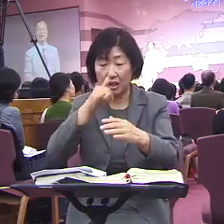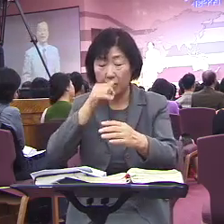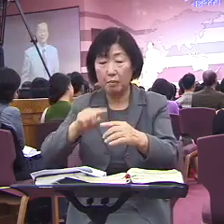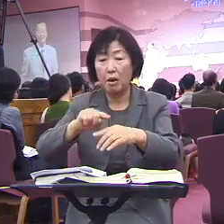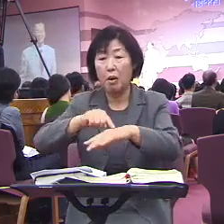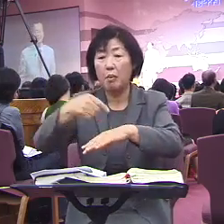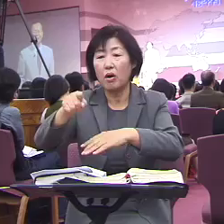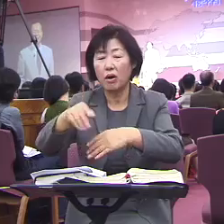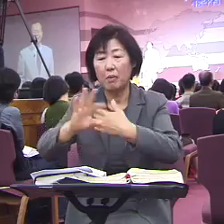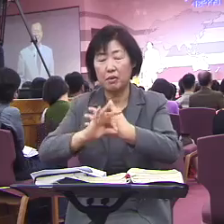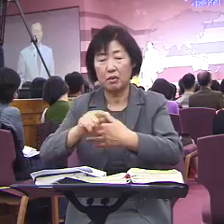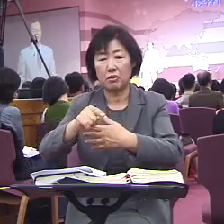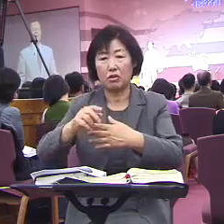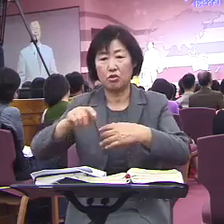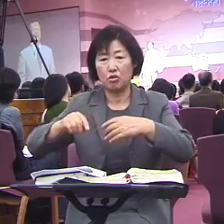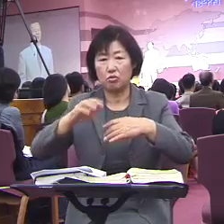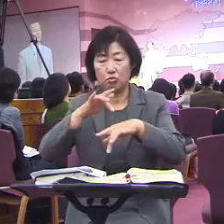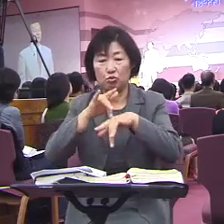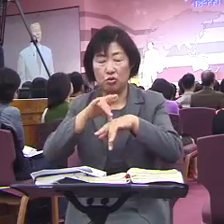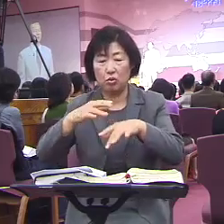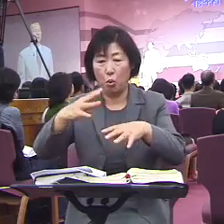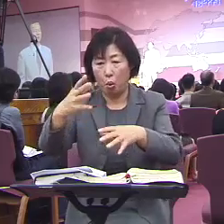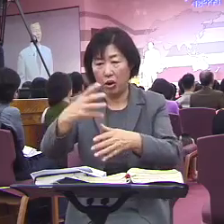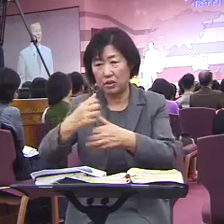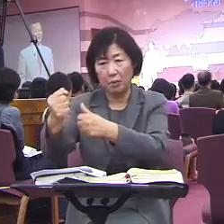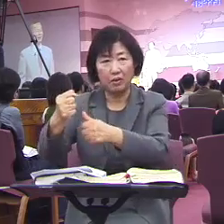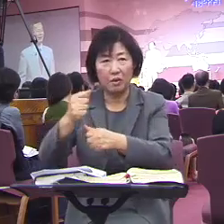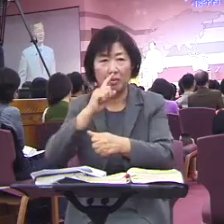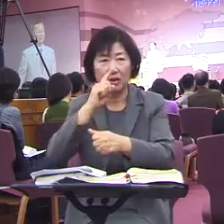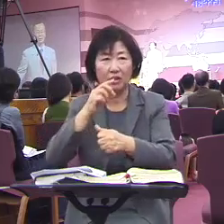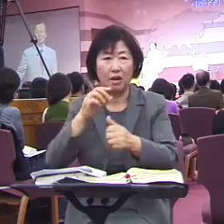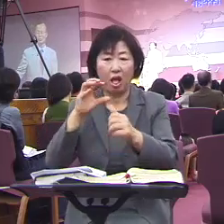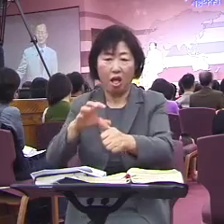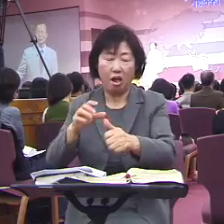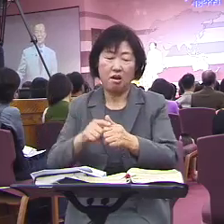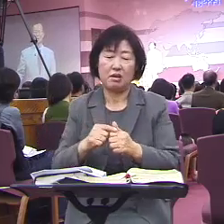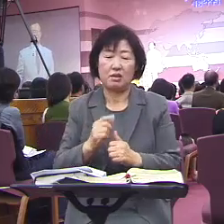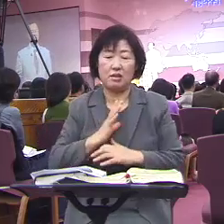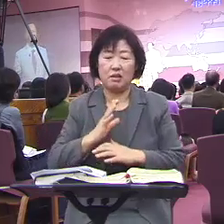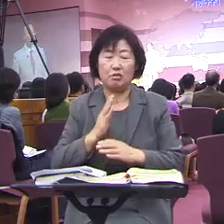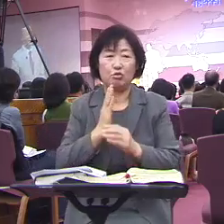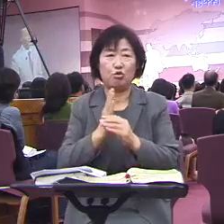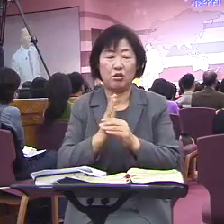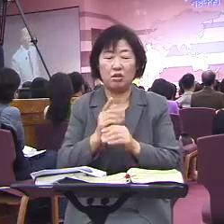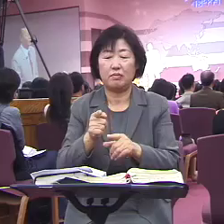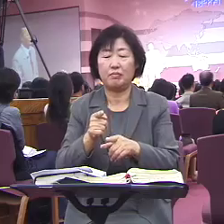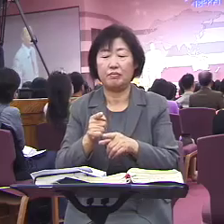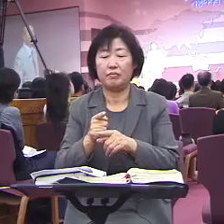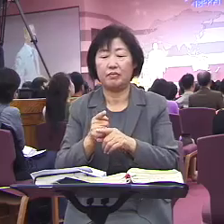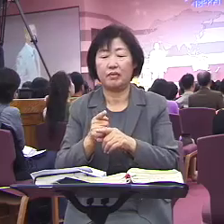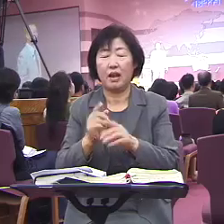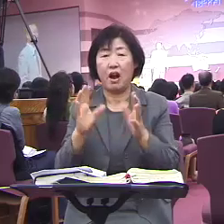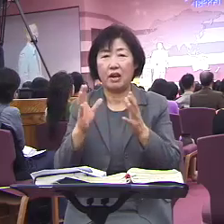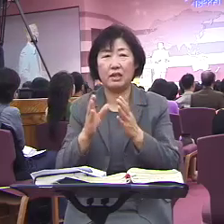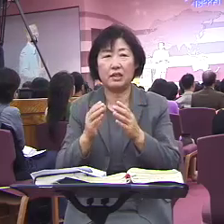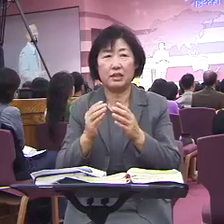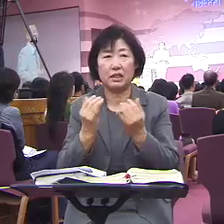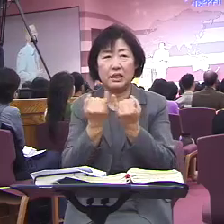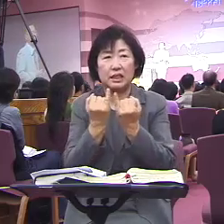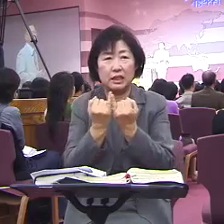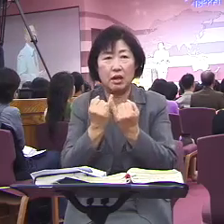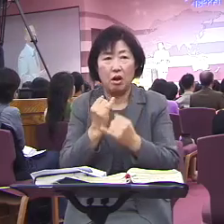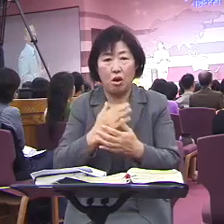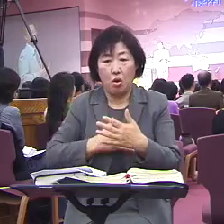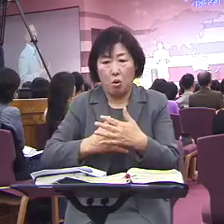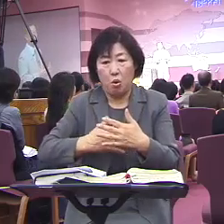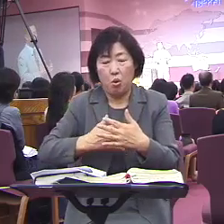나가갖고 자기가 하려고 편히 쉬었던 거예요. 그러는 도중에 이 라빈드라나는 이 어린 소녀는 이 공포에